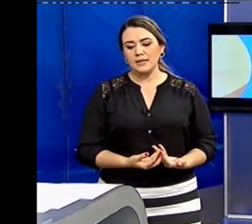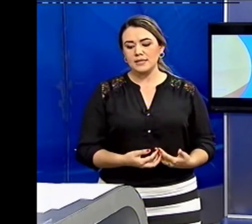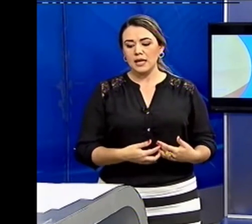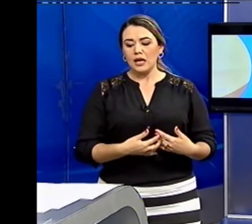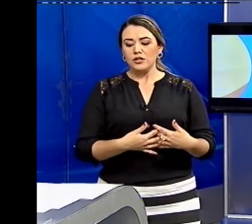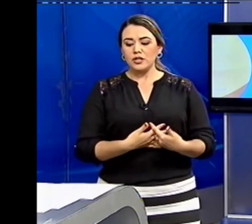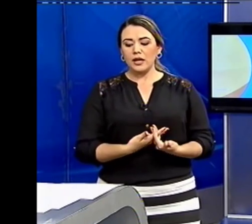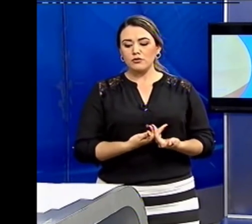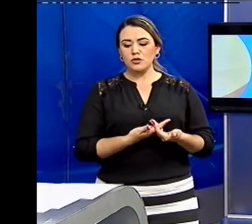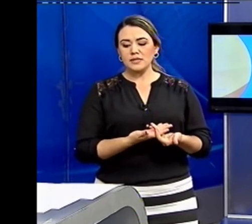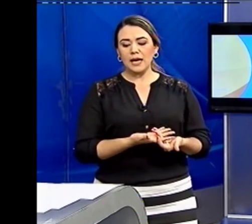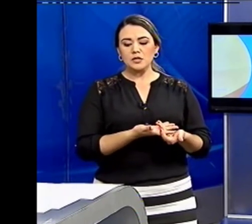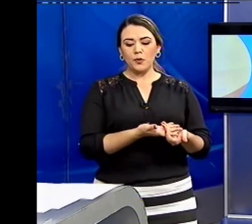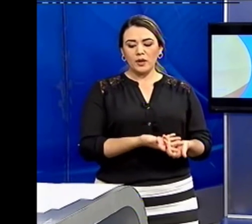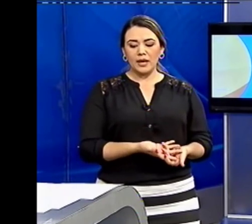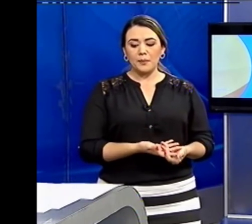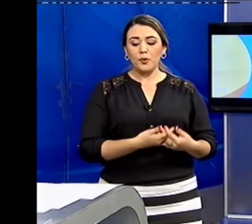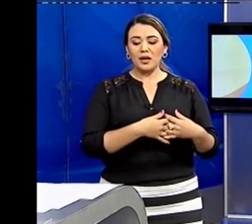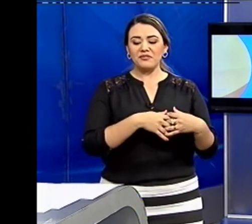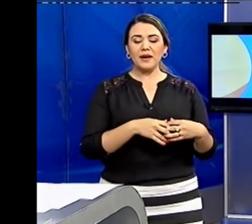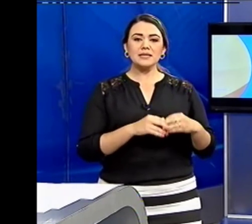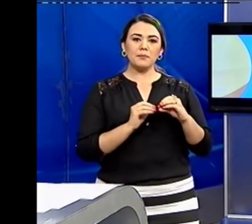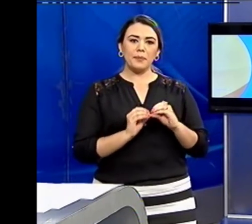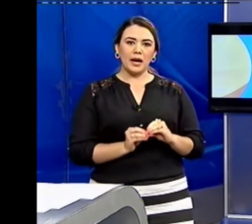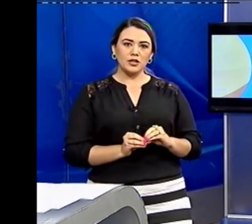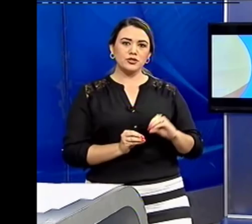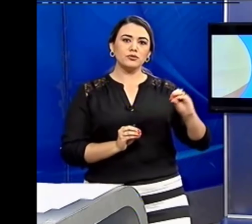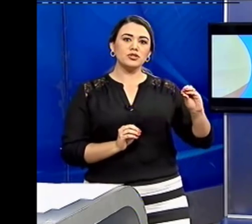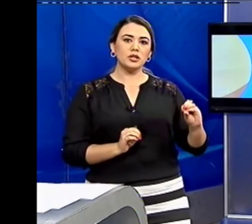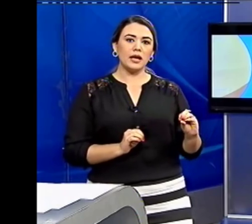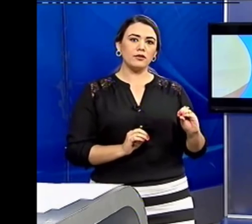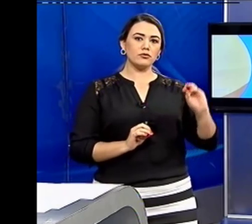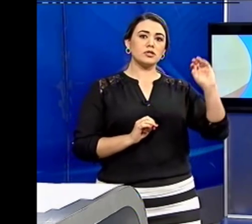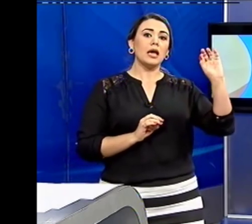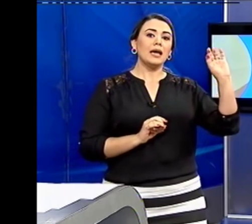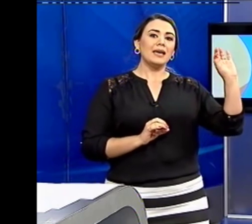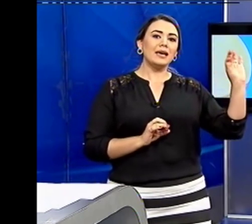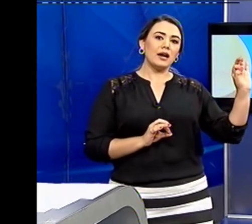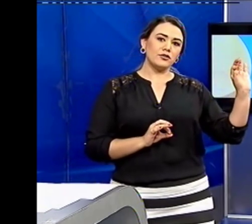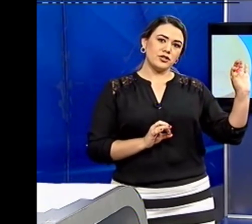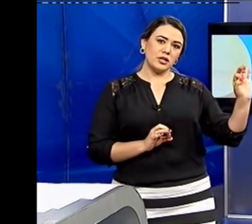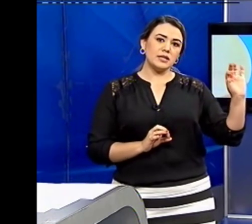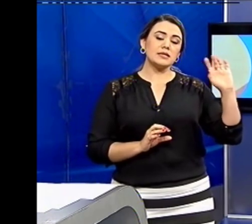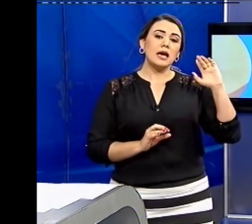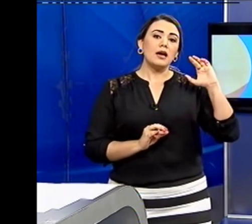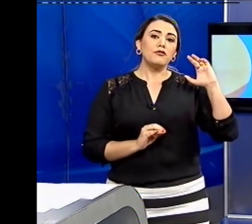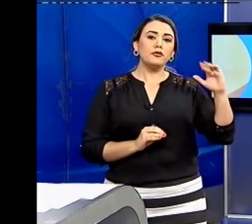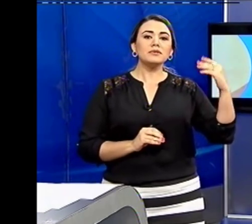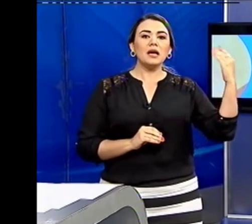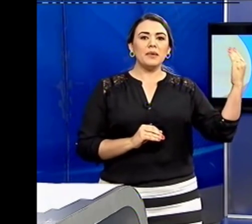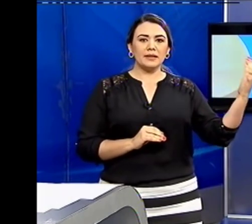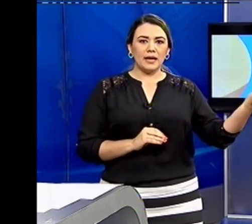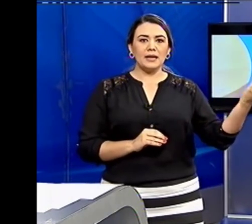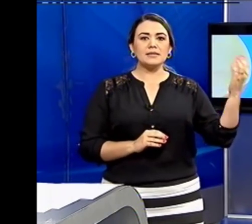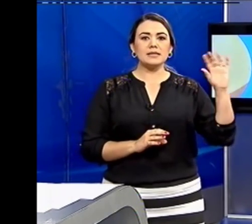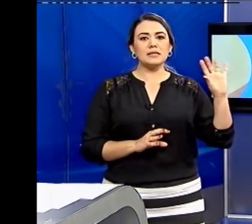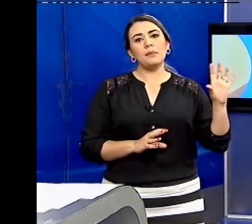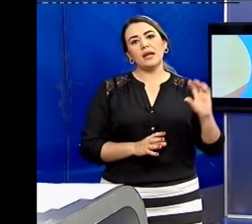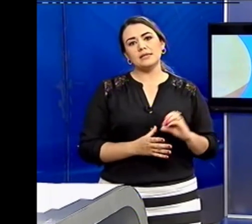sociais. Direitos sociais por quê? Porque fazem parte dos direitos e garantias fundamentais